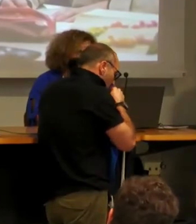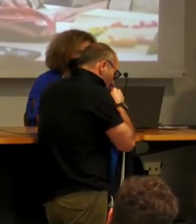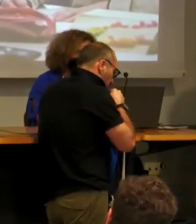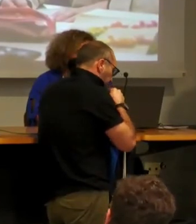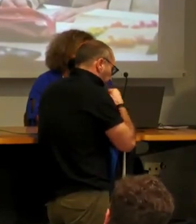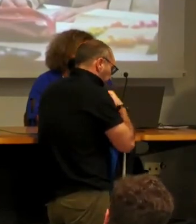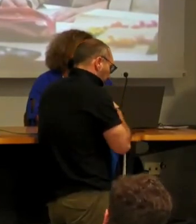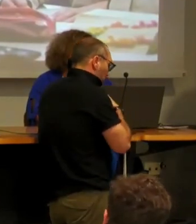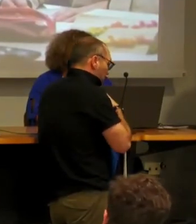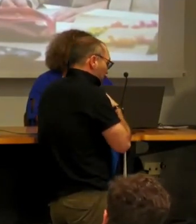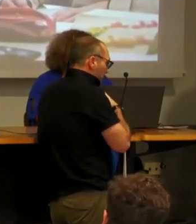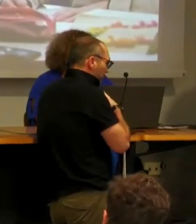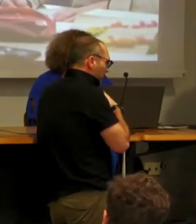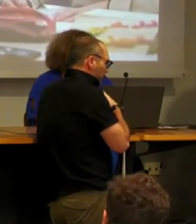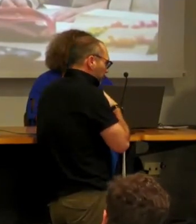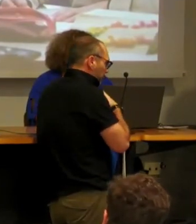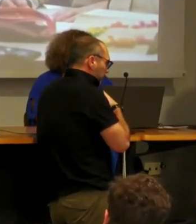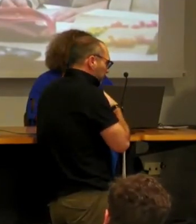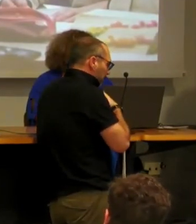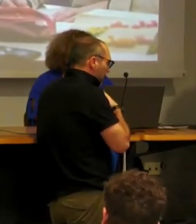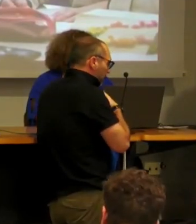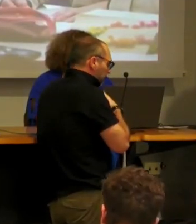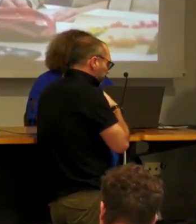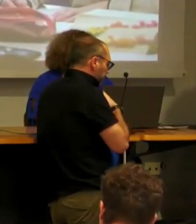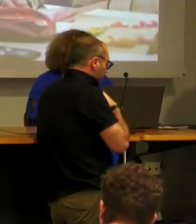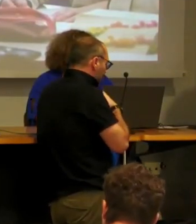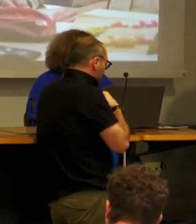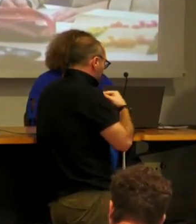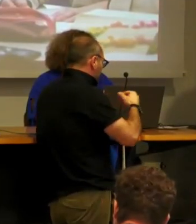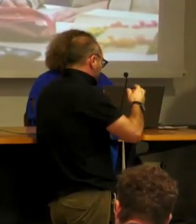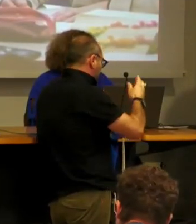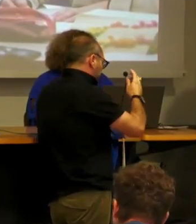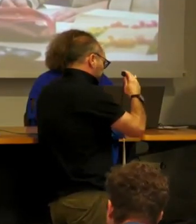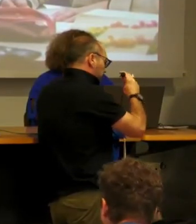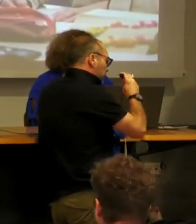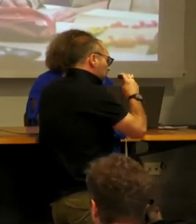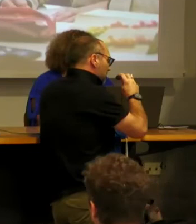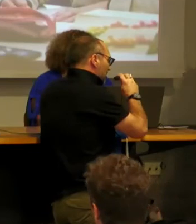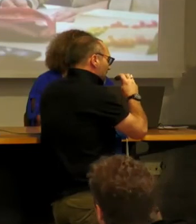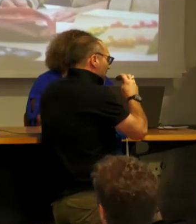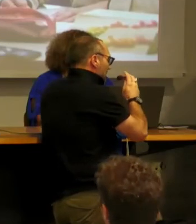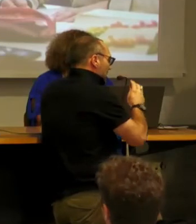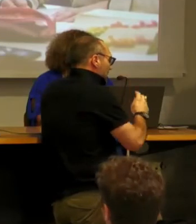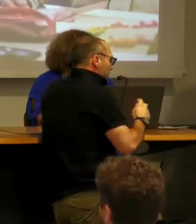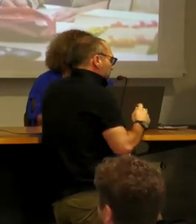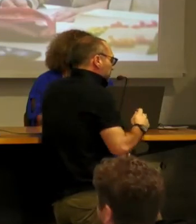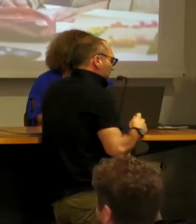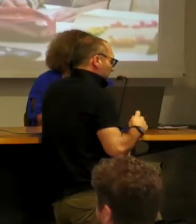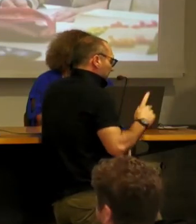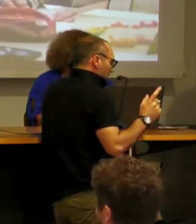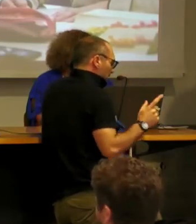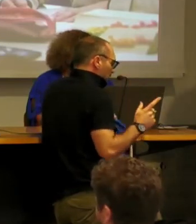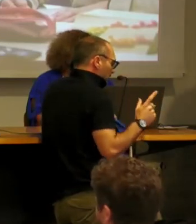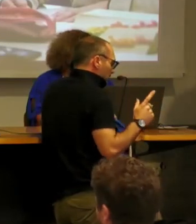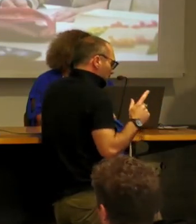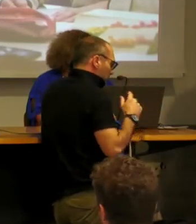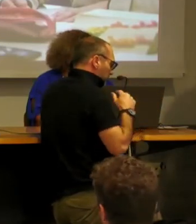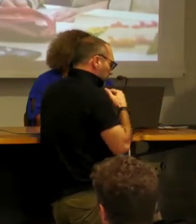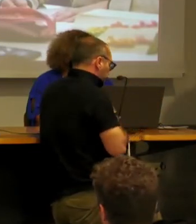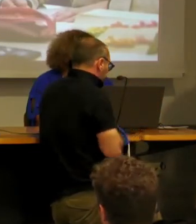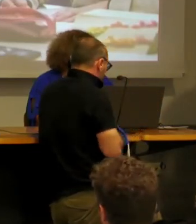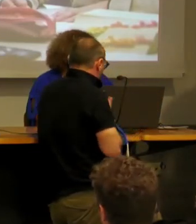Scusate, ho perso un po' la voce. E, la data, come